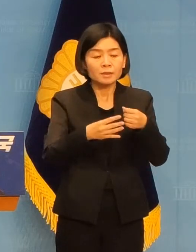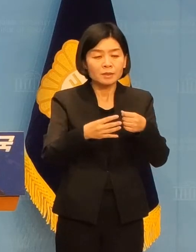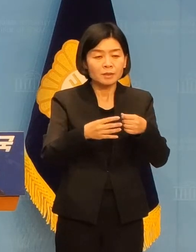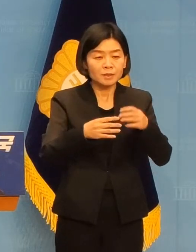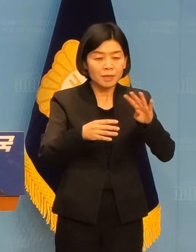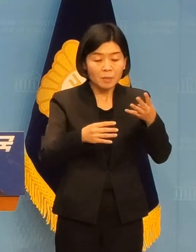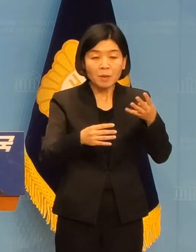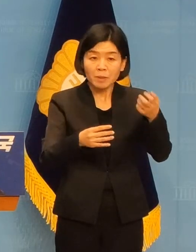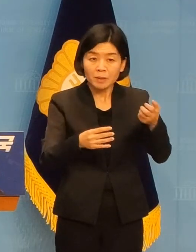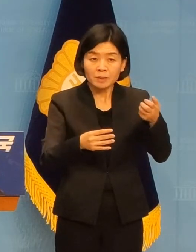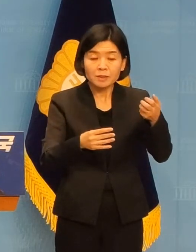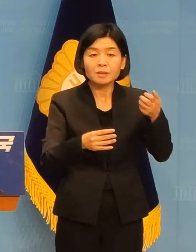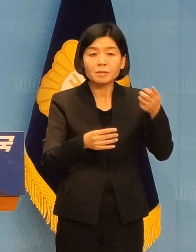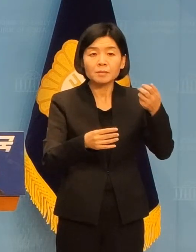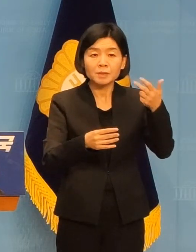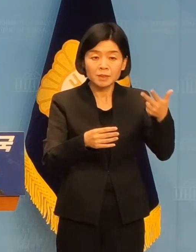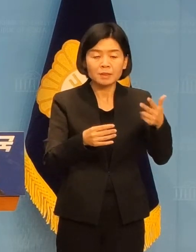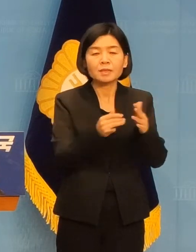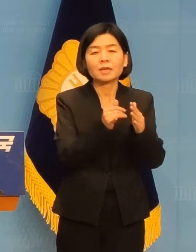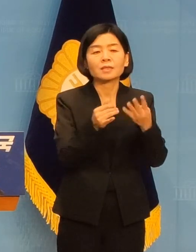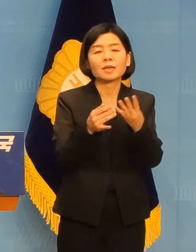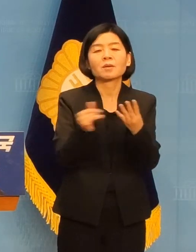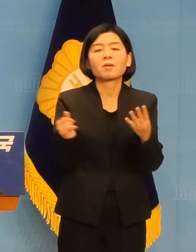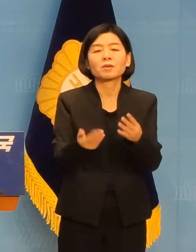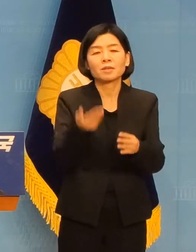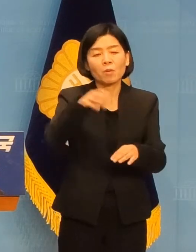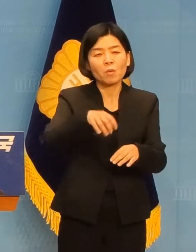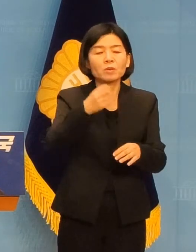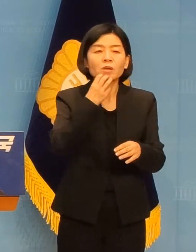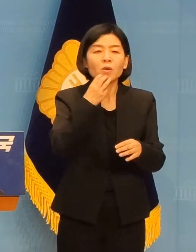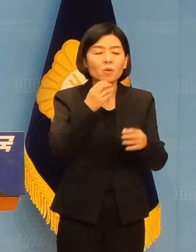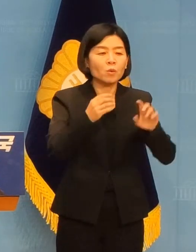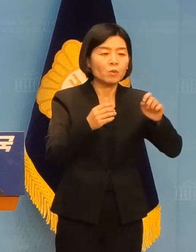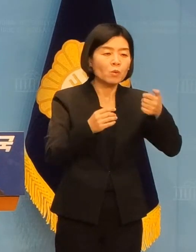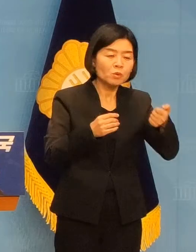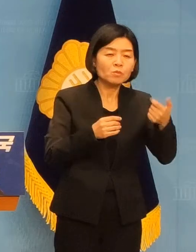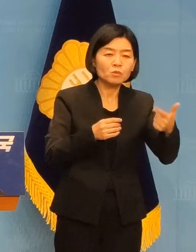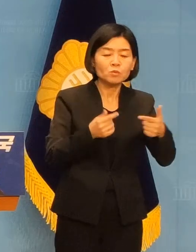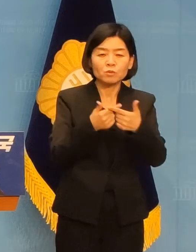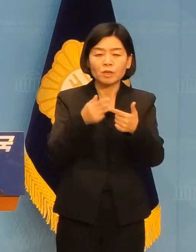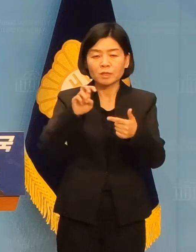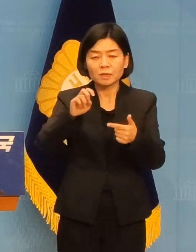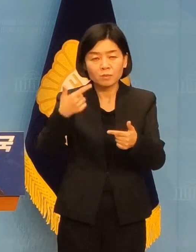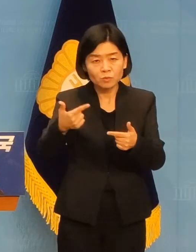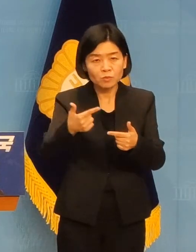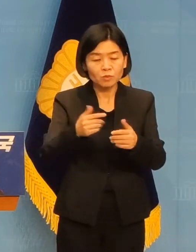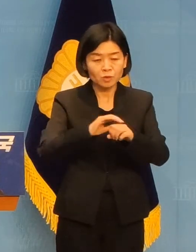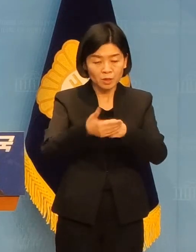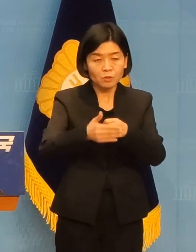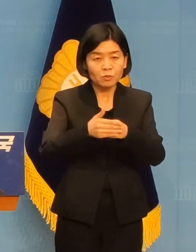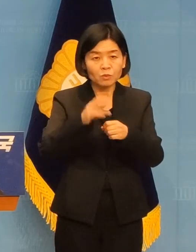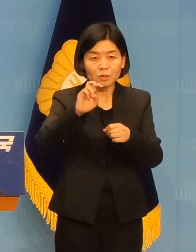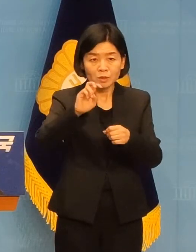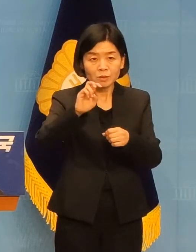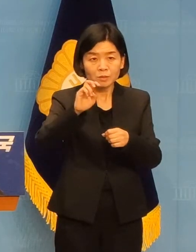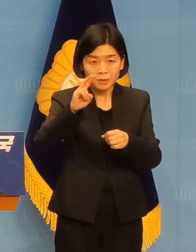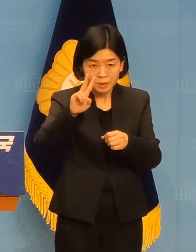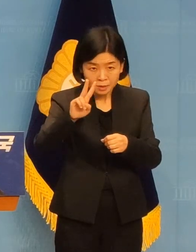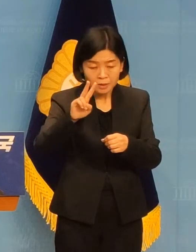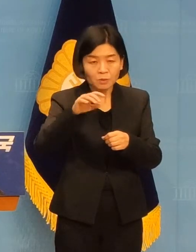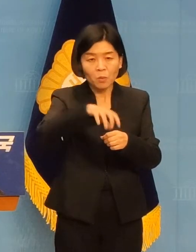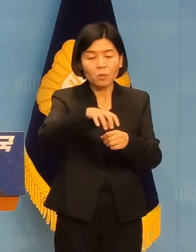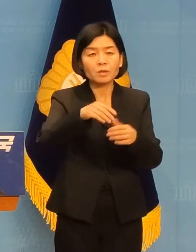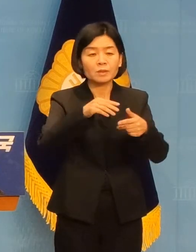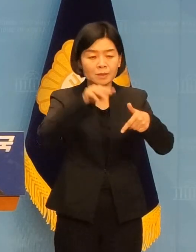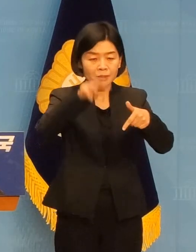487곳이 있습니다. 서울 56곳, 부산 26곳, 대구 22곳,